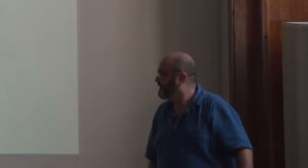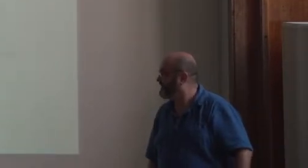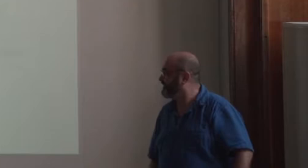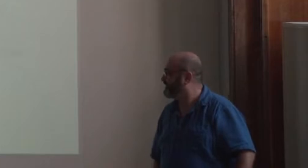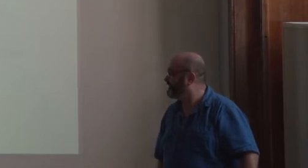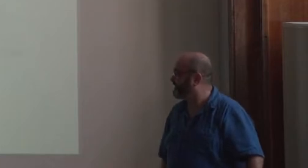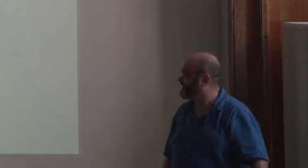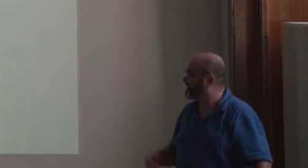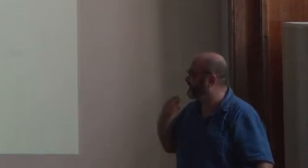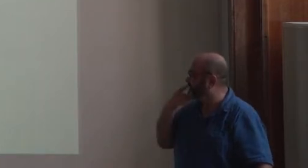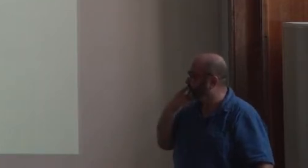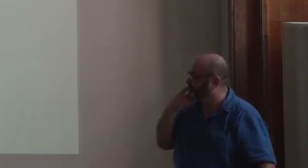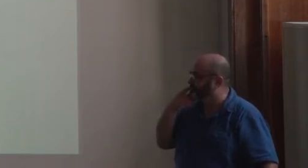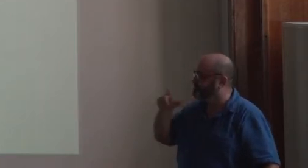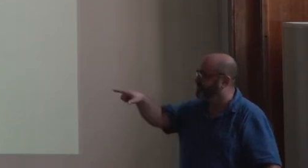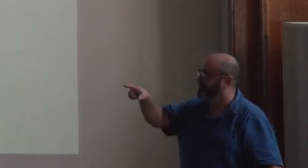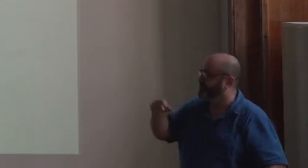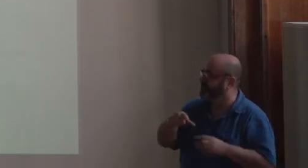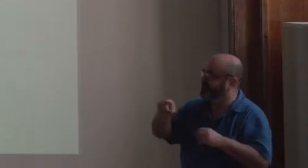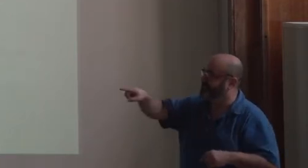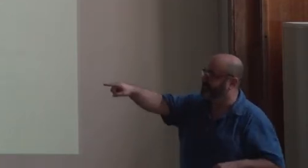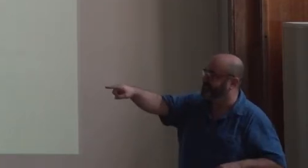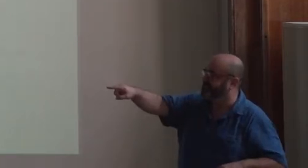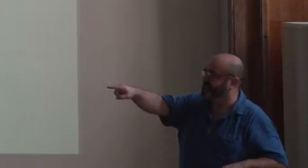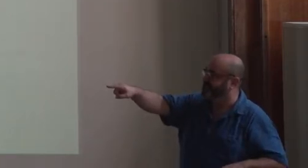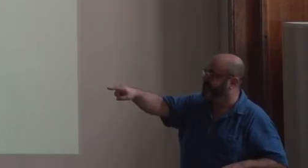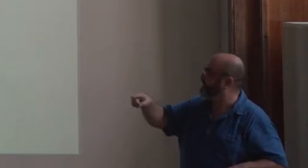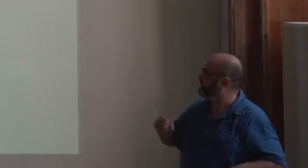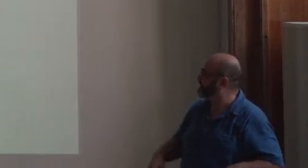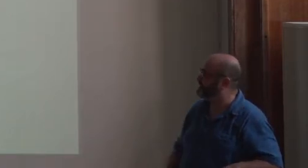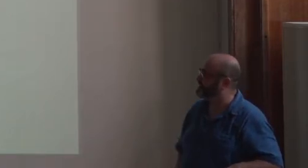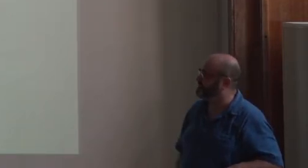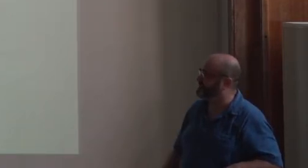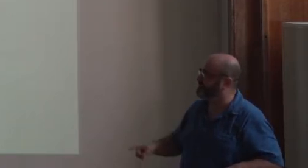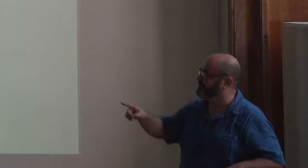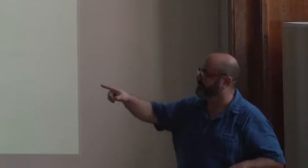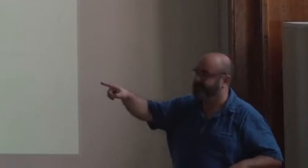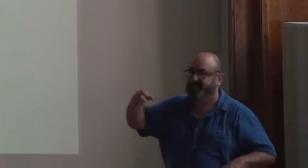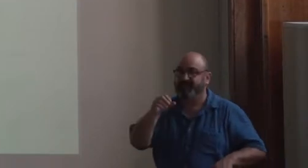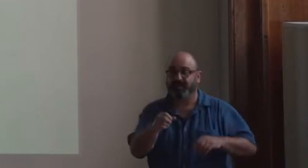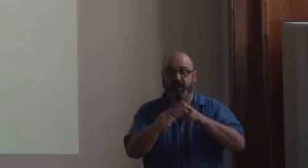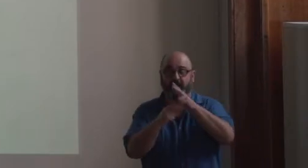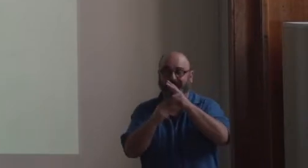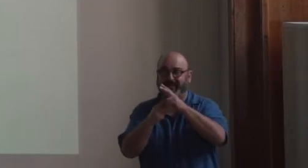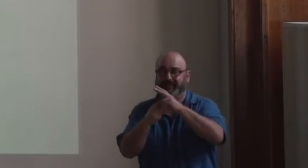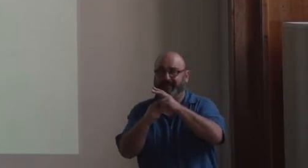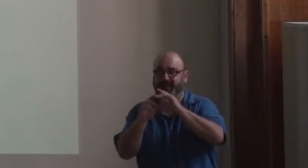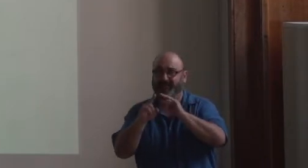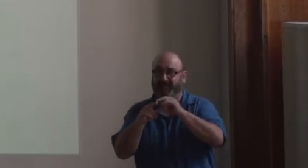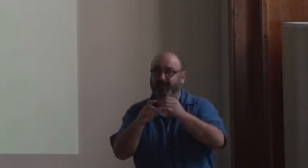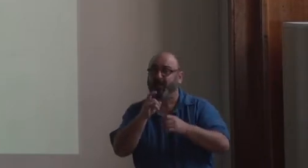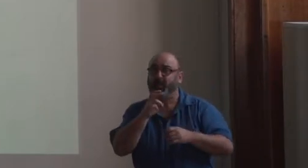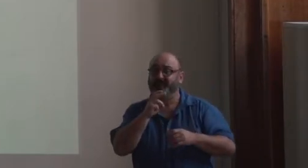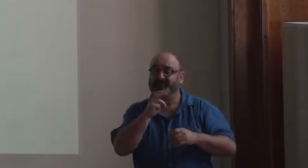Surtout que selon la qualité des cartes, par exemple celle-ci, vous voyez, je sais pas si il y a l'antenne Wi-Fi, en fait, c'est juste un peu de